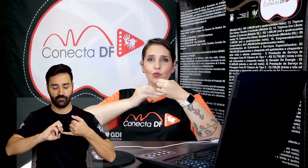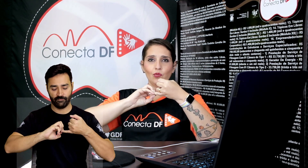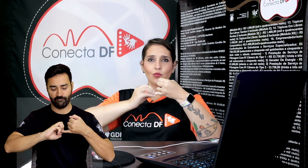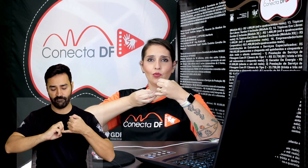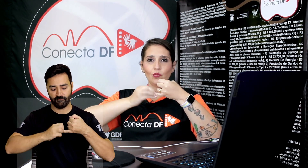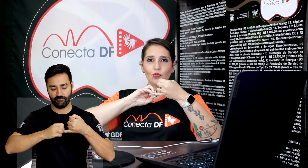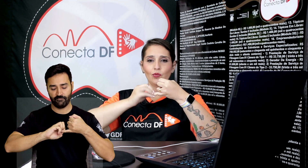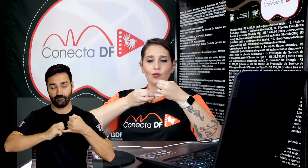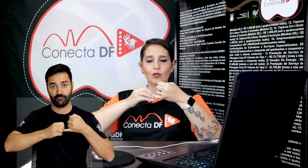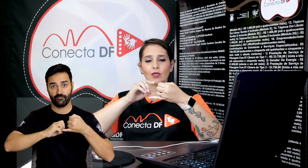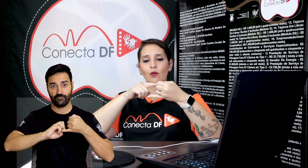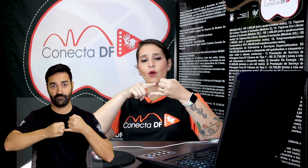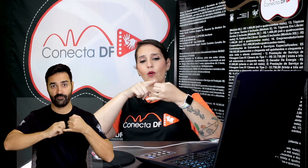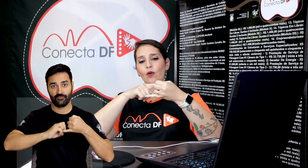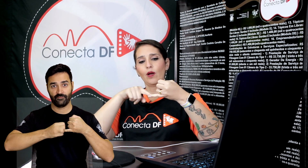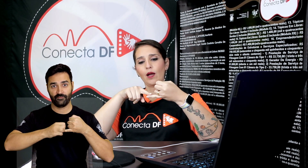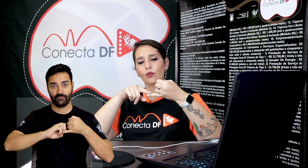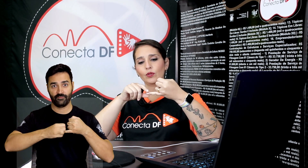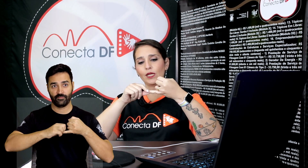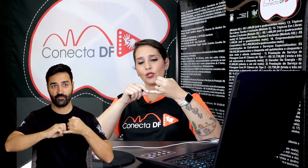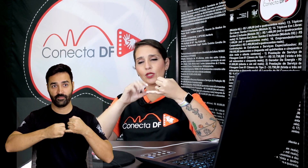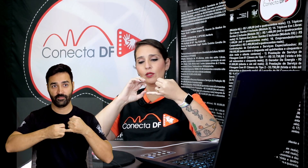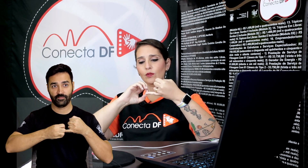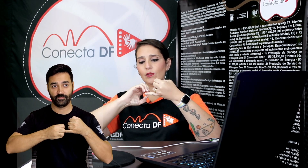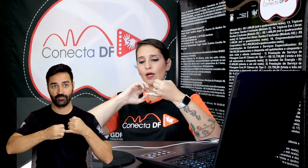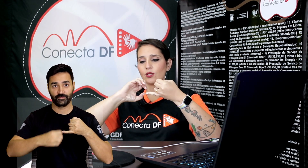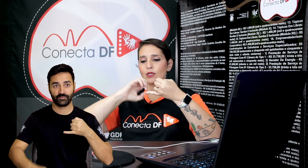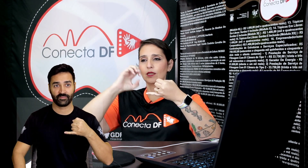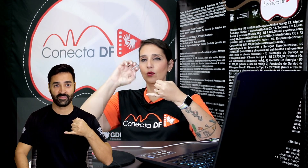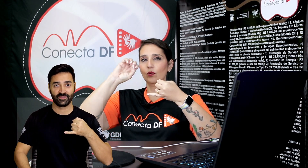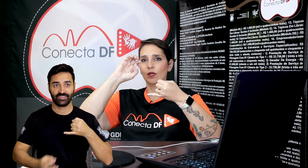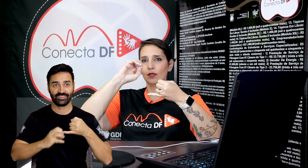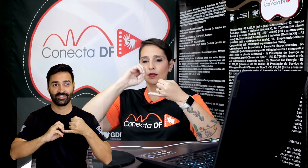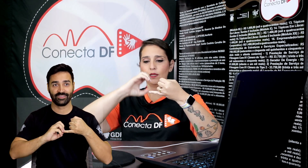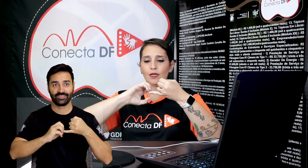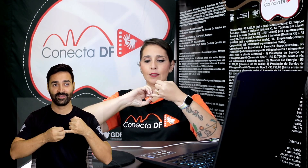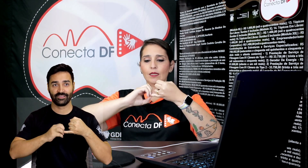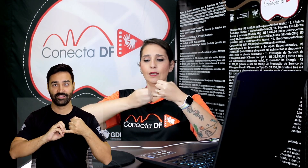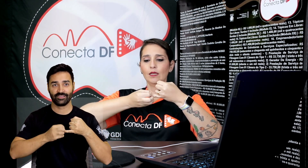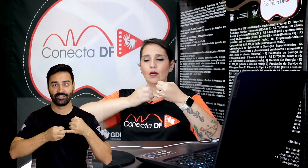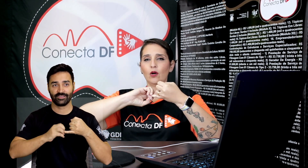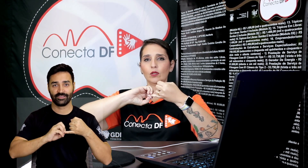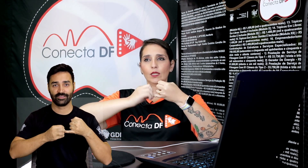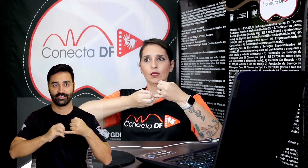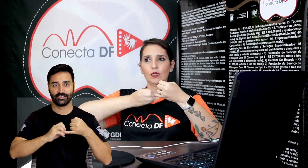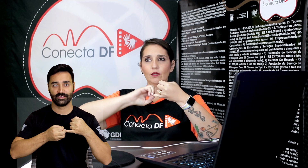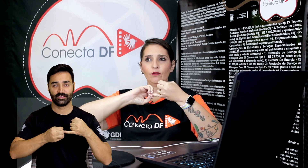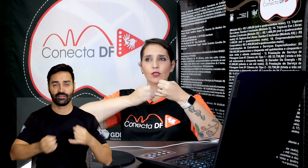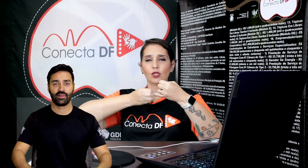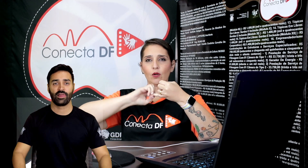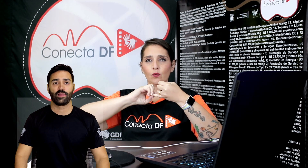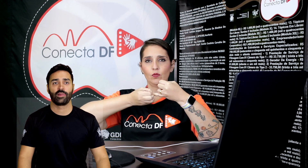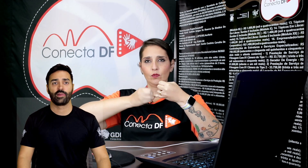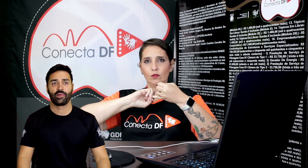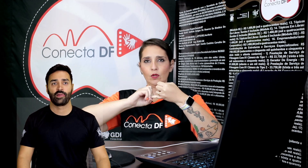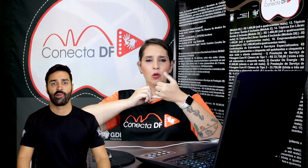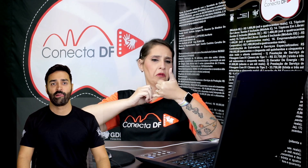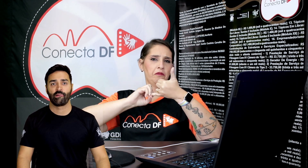Feijão. Então, ó, o dedinho a gente segura assim e roda.